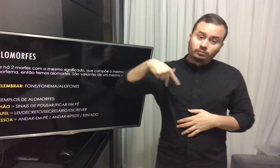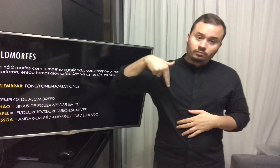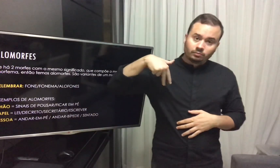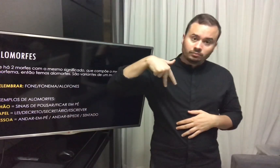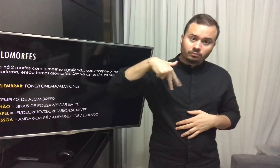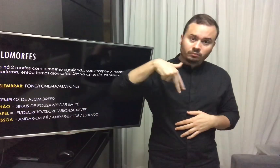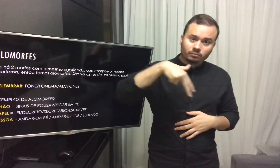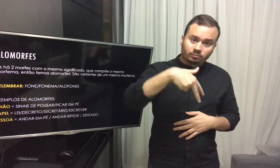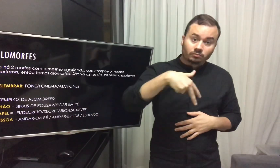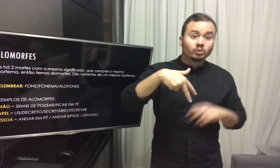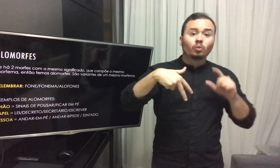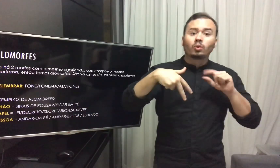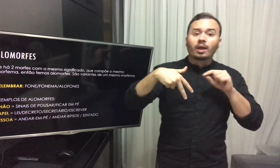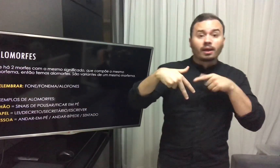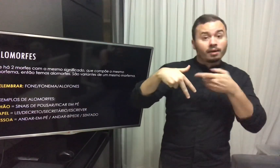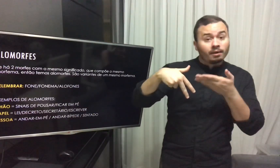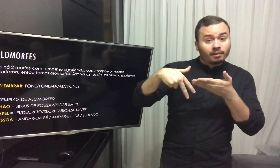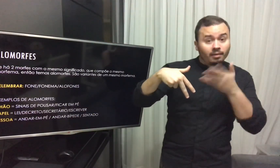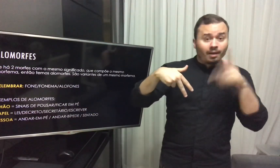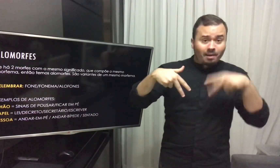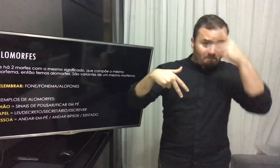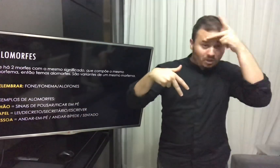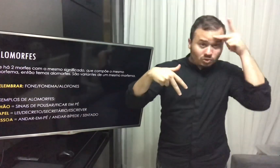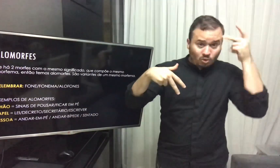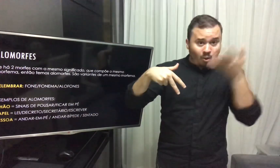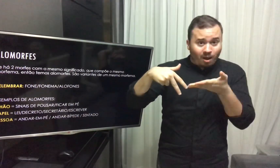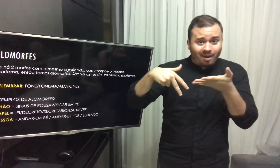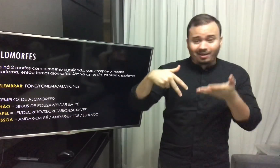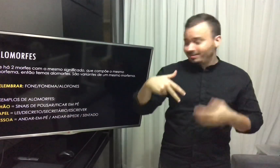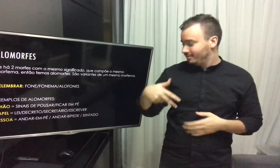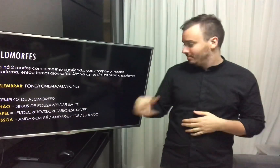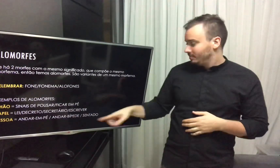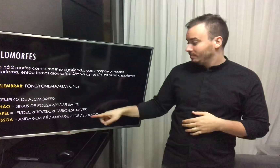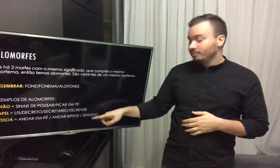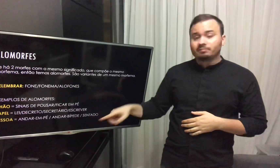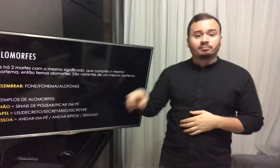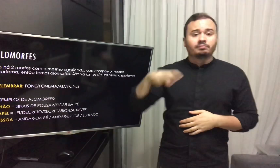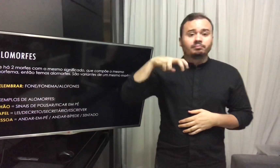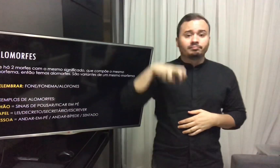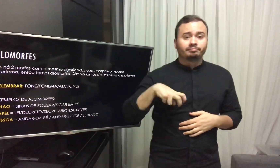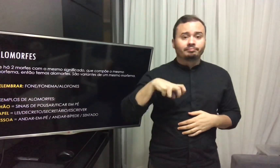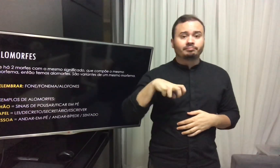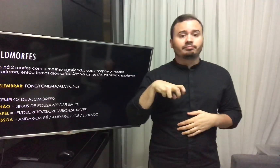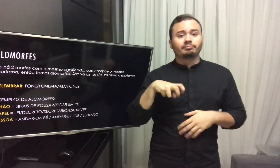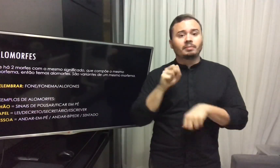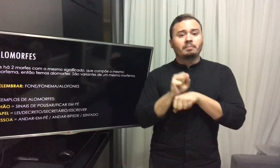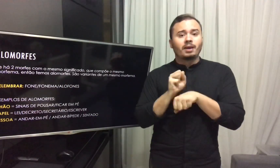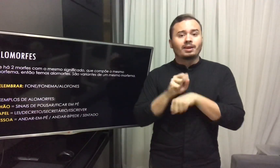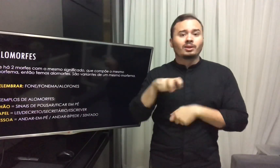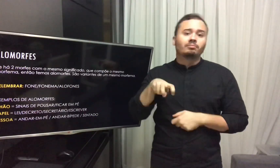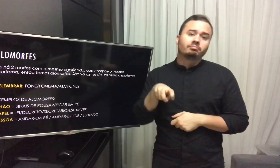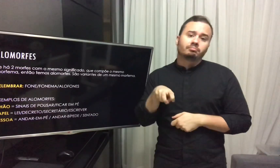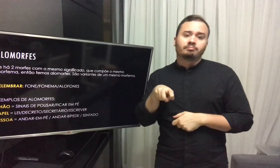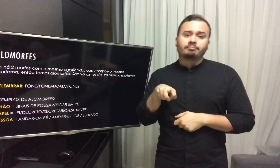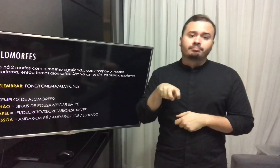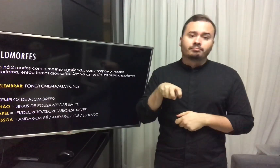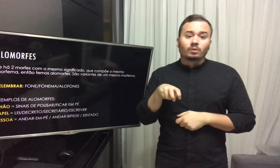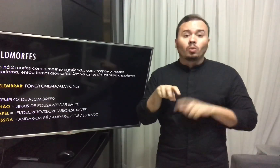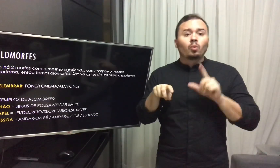Eu posso utilizar esse morfema para pessoa e enfatizar que ela está andando, e também posso utilizar esse